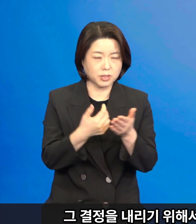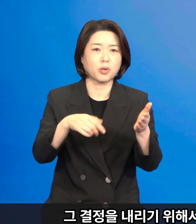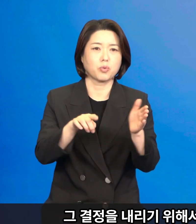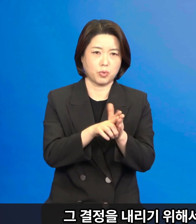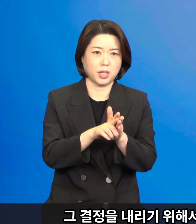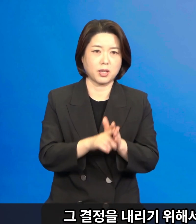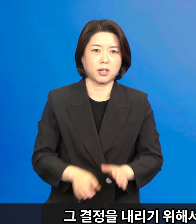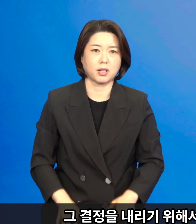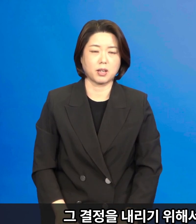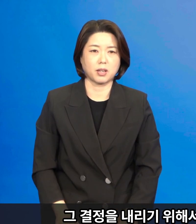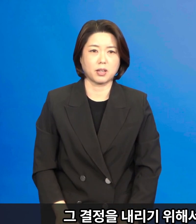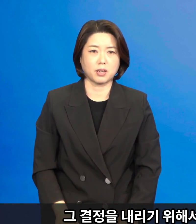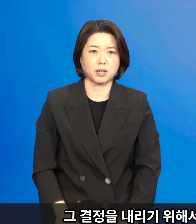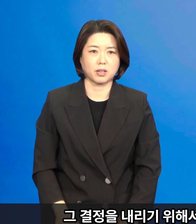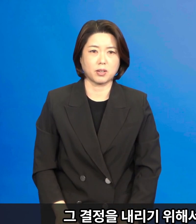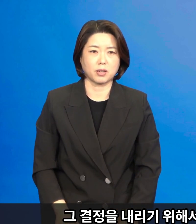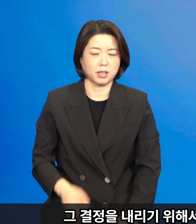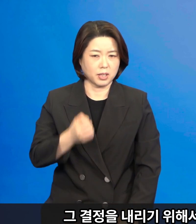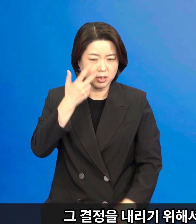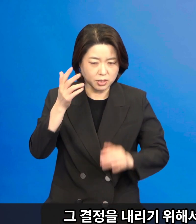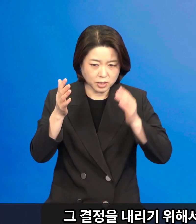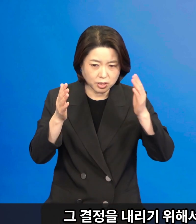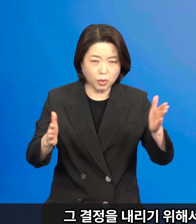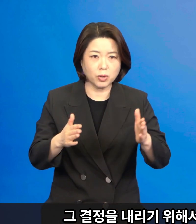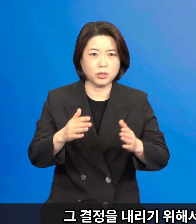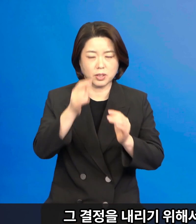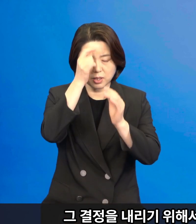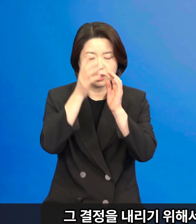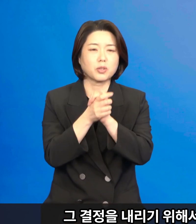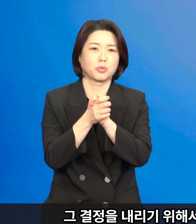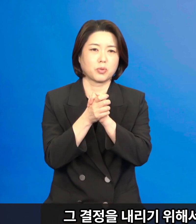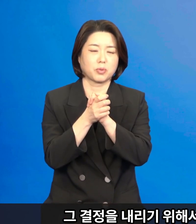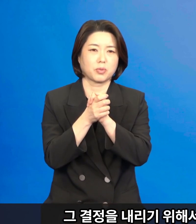위해서 무려 7개월을 기도했어요. 7개월.